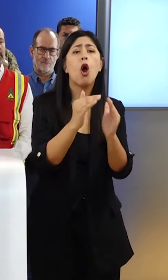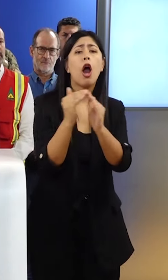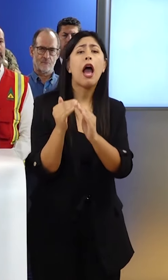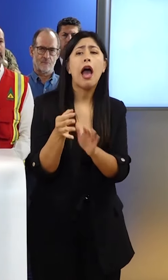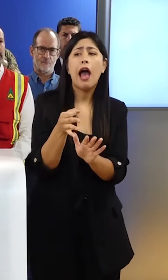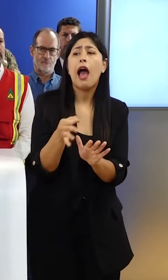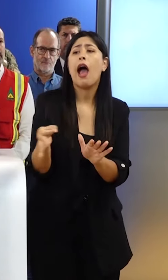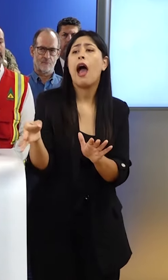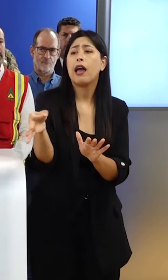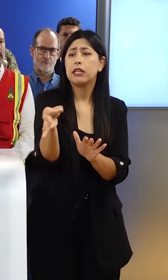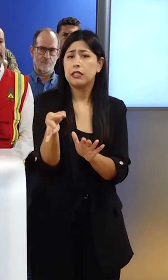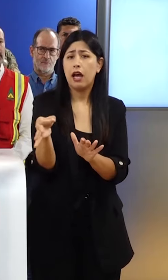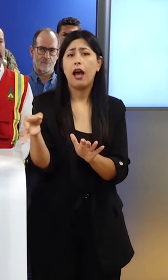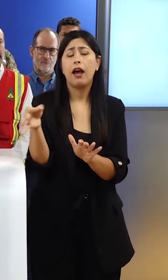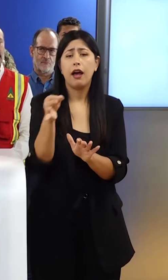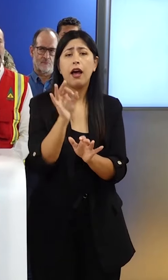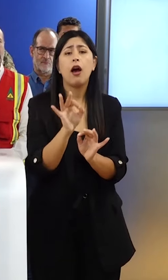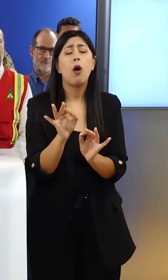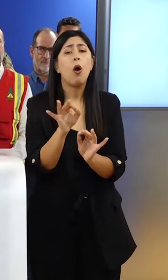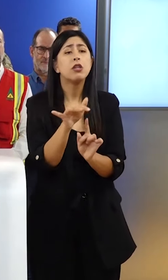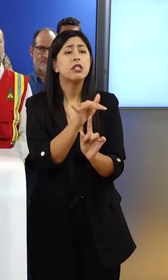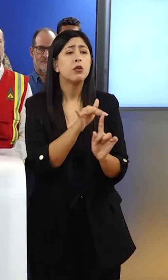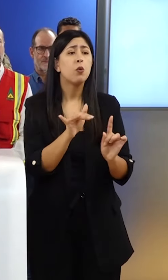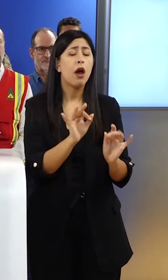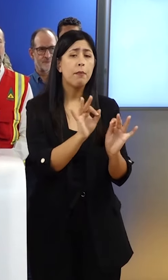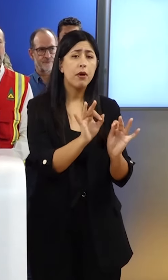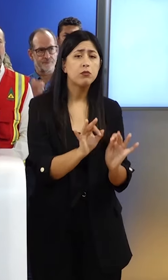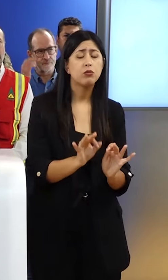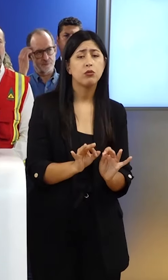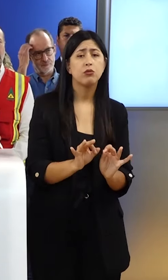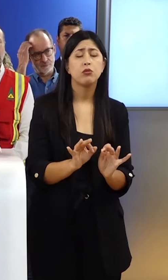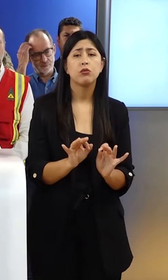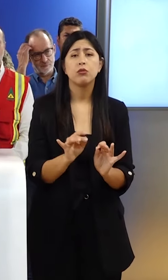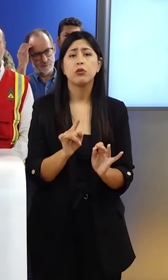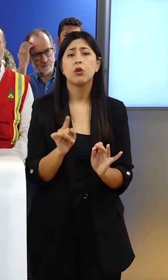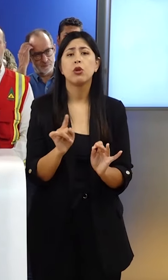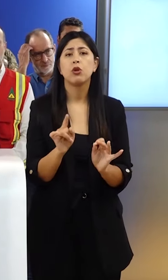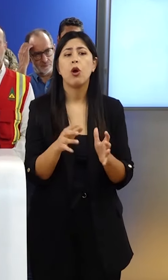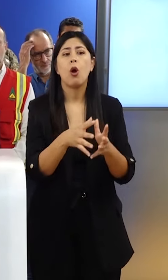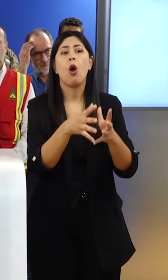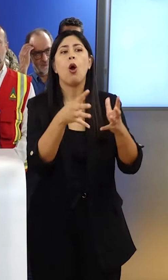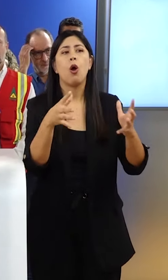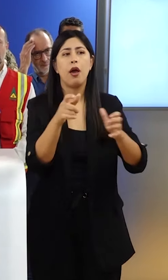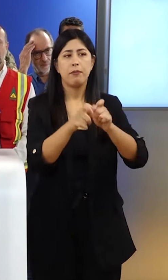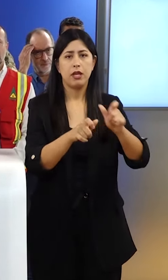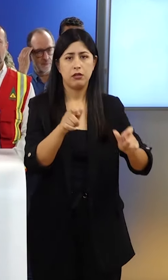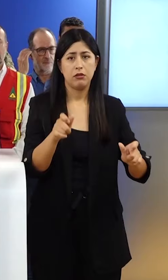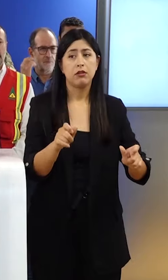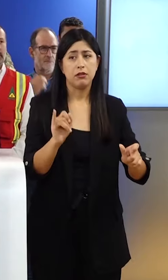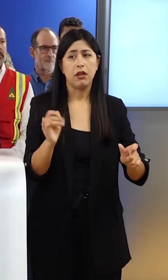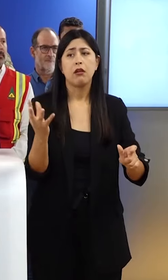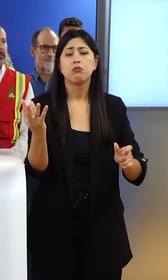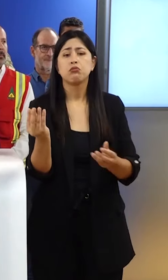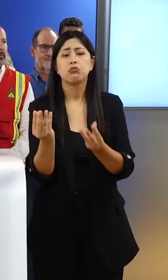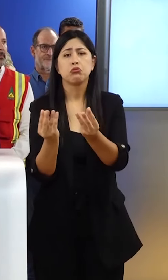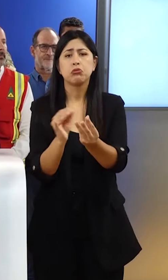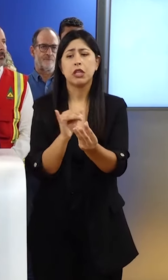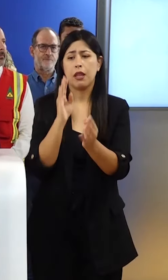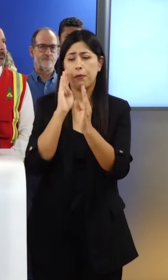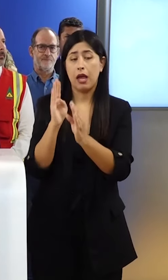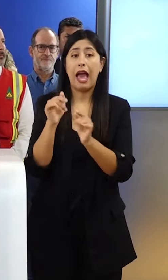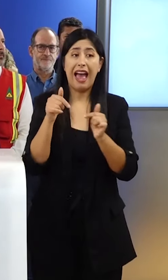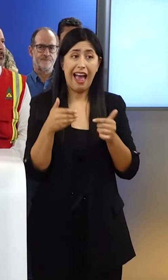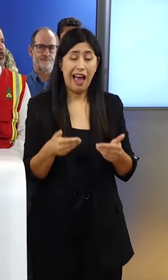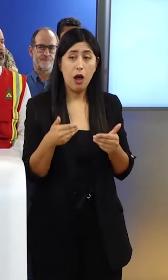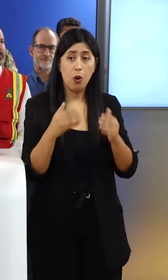aisladas y donde las situaciones son más puntuales y y no están conectadas a grupos de personas entonces ahora está el foco